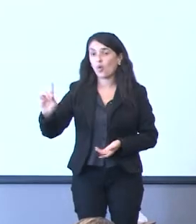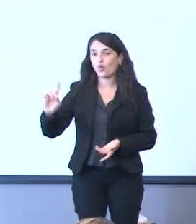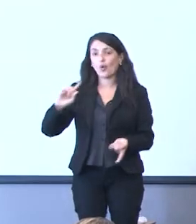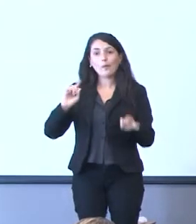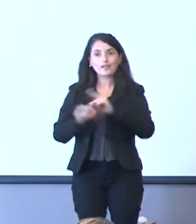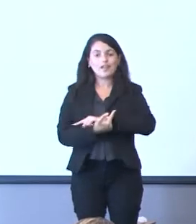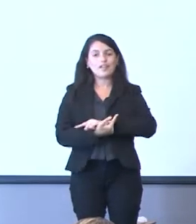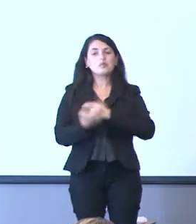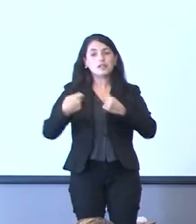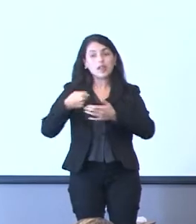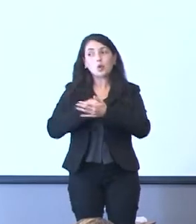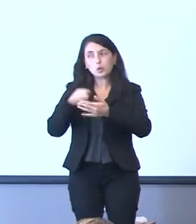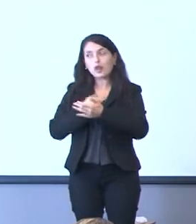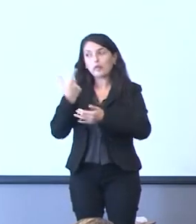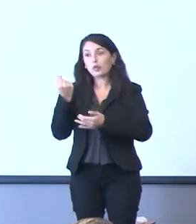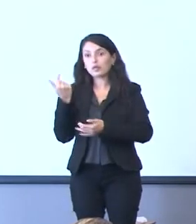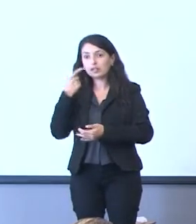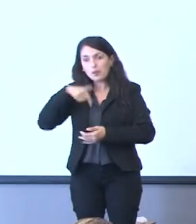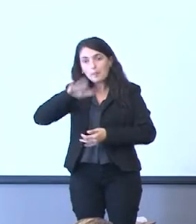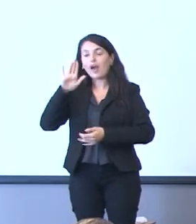bom caminho.